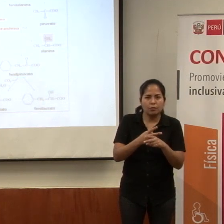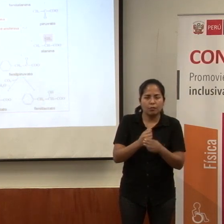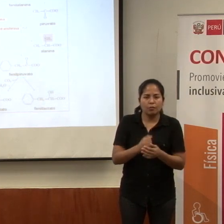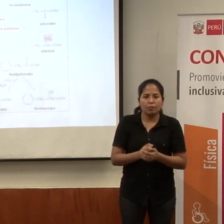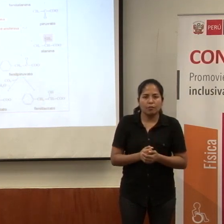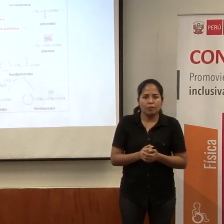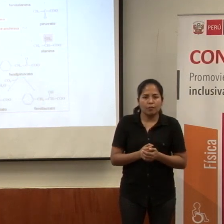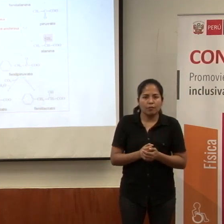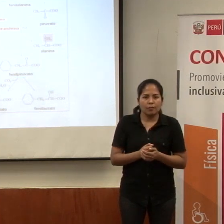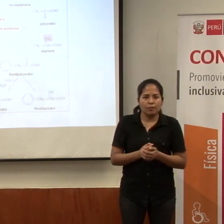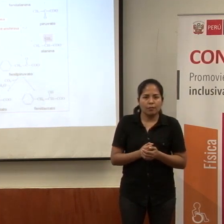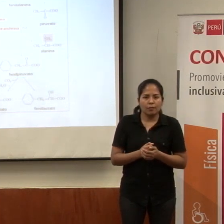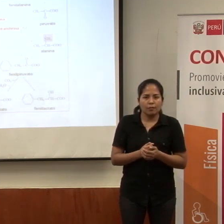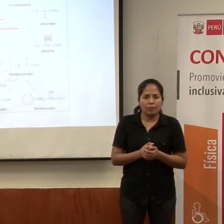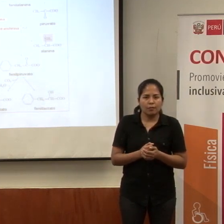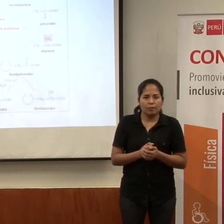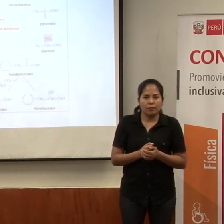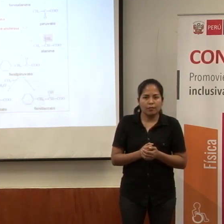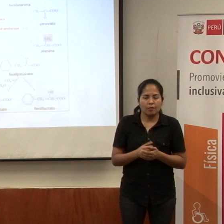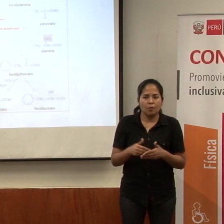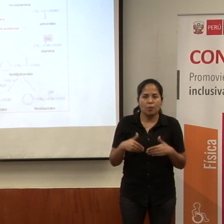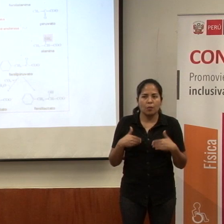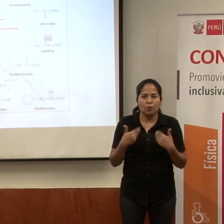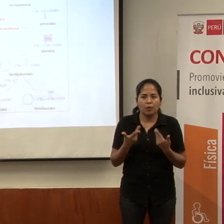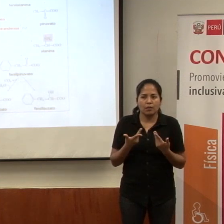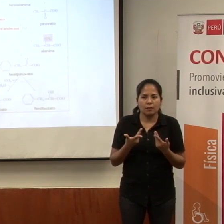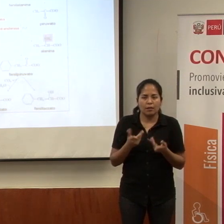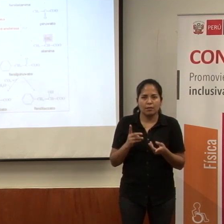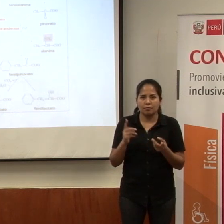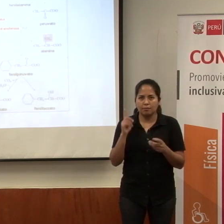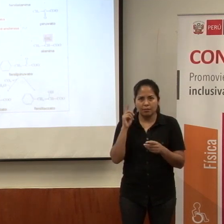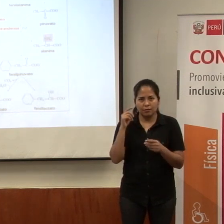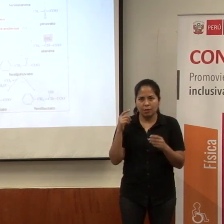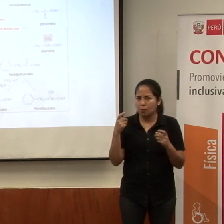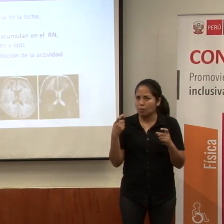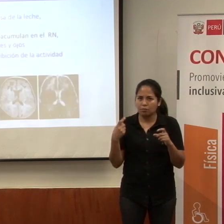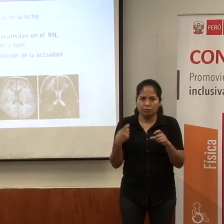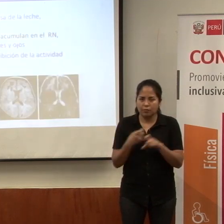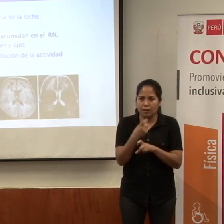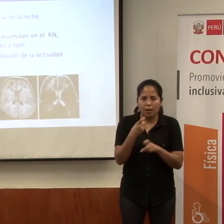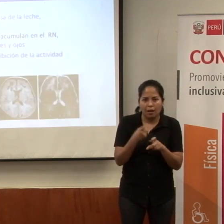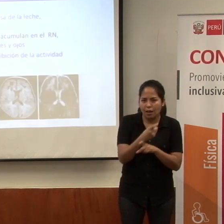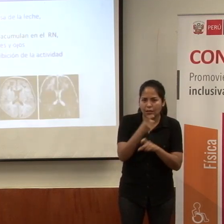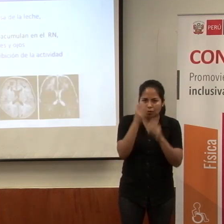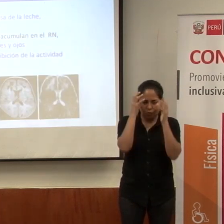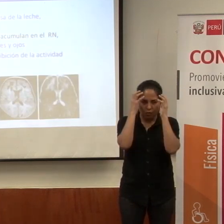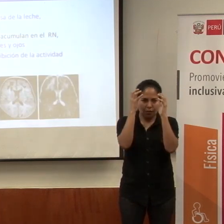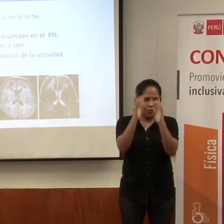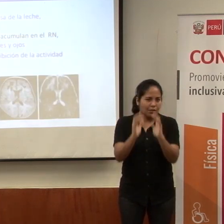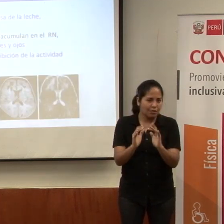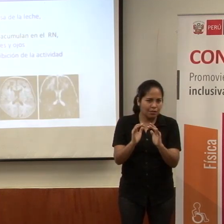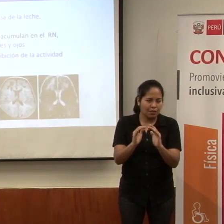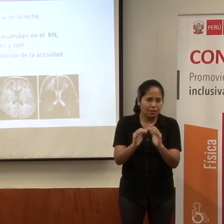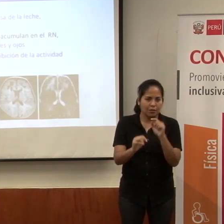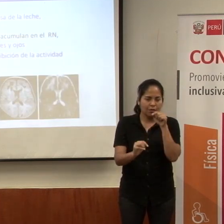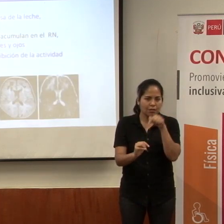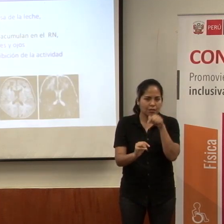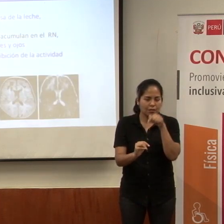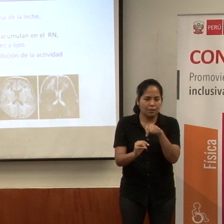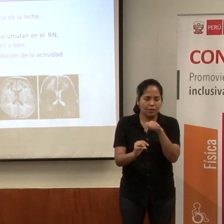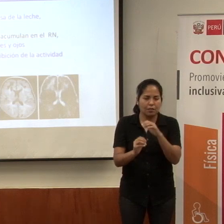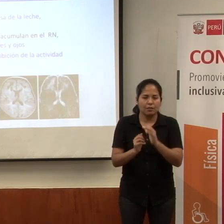enzima y que va a provocar trastornos cerebrales, si es que no se identifica.